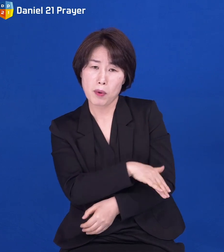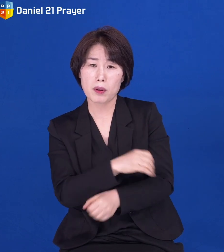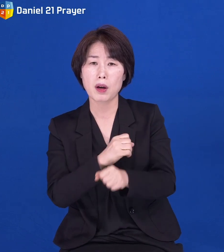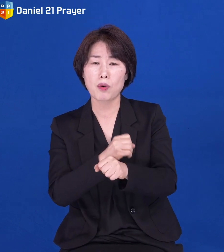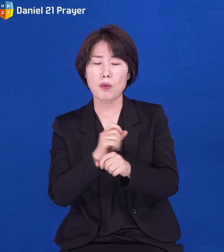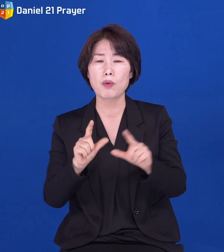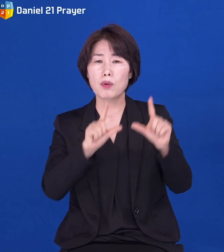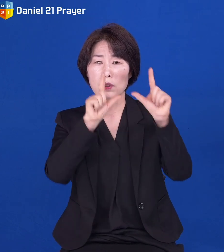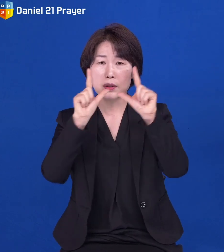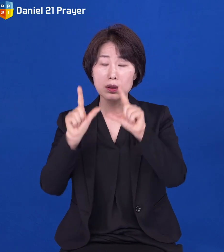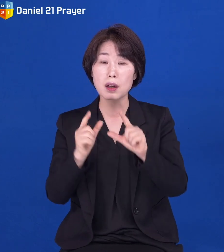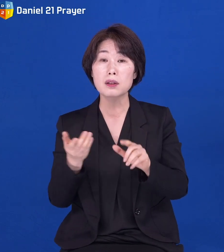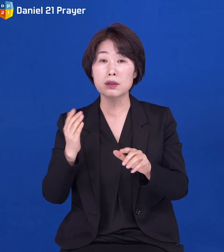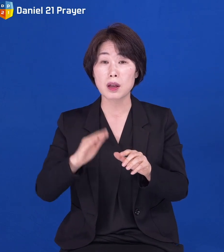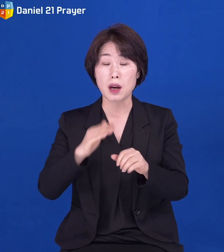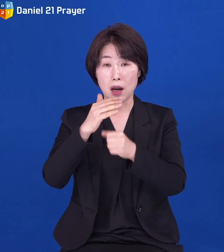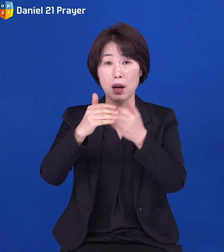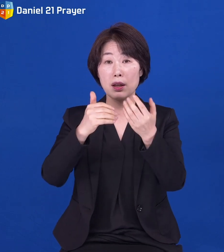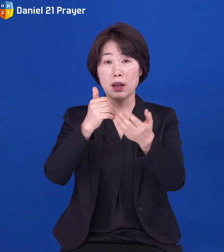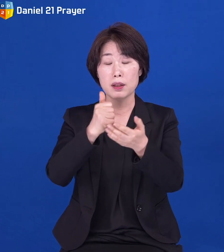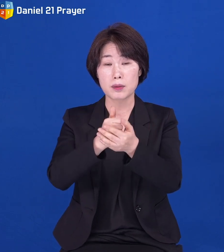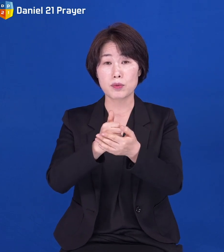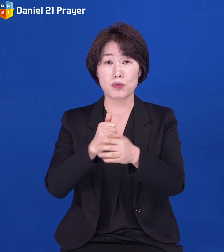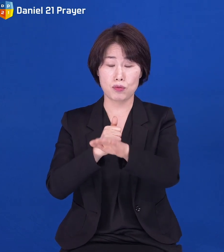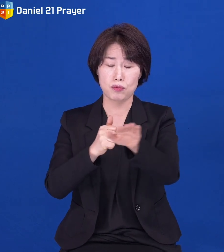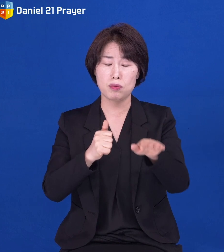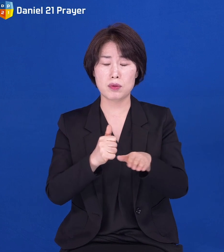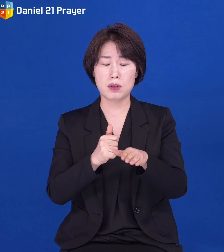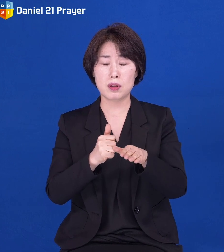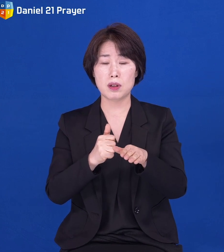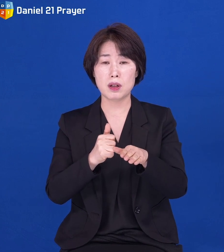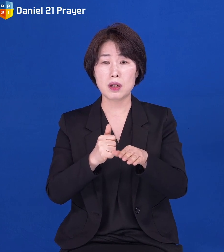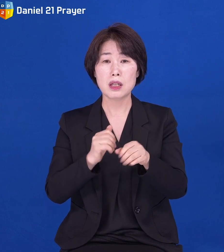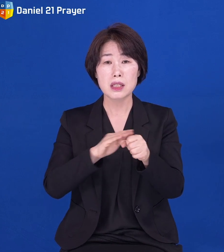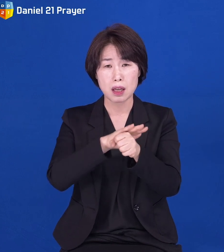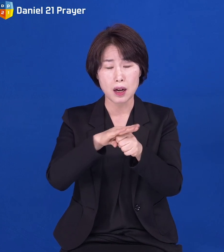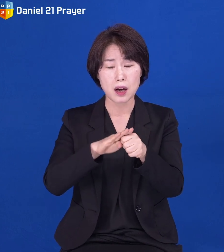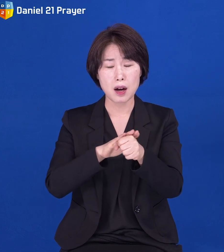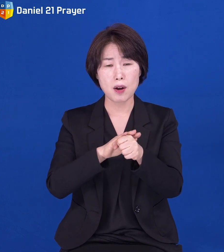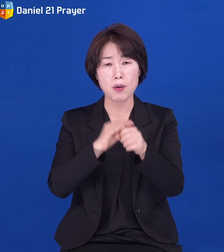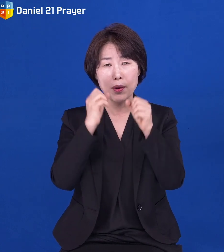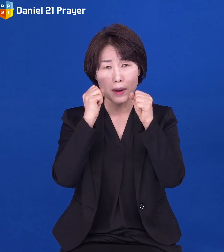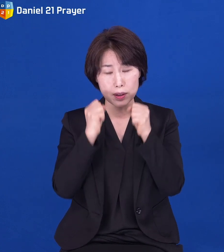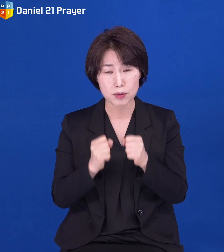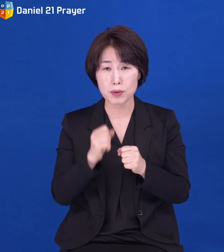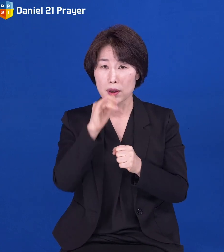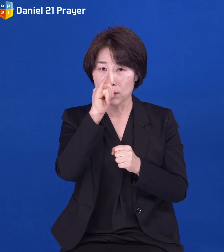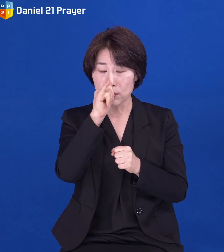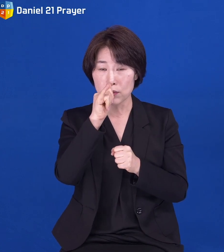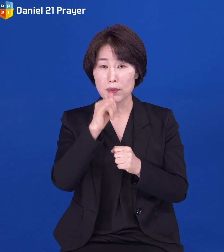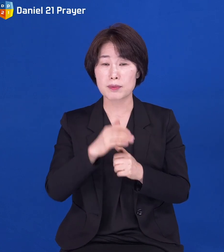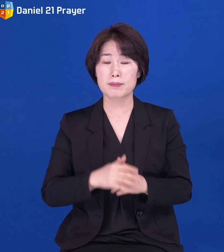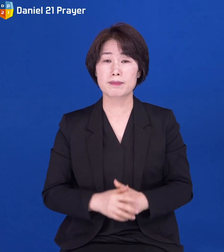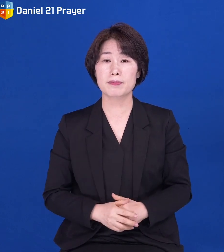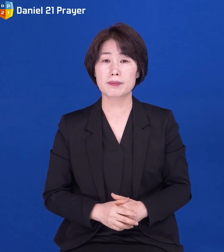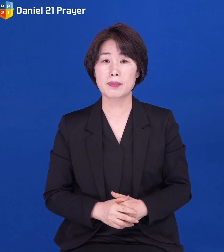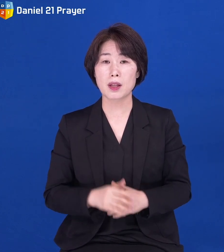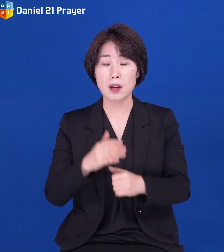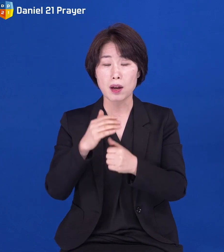기다리고 계셨고 저희가 무릎 꿇기를 간절히 원하고 계셨다는 게 너무너무 감사한 거예요, 저희는. 그러면서